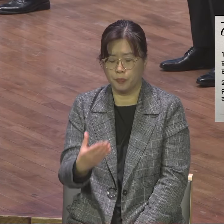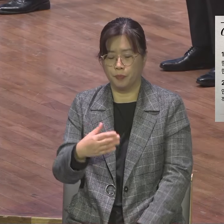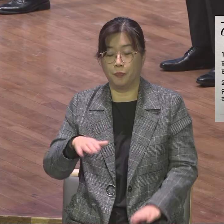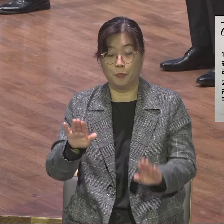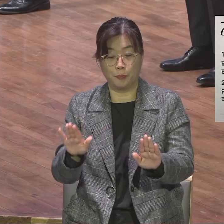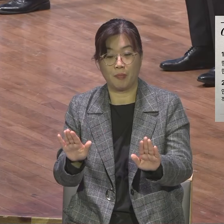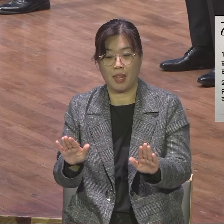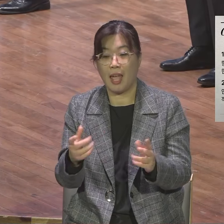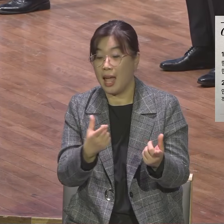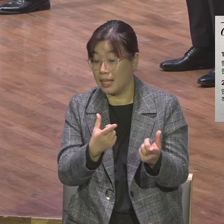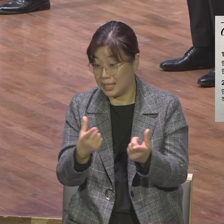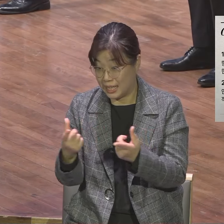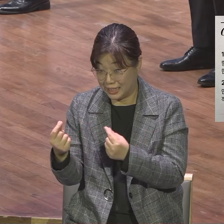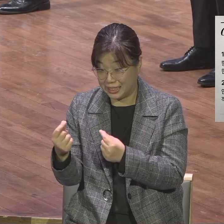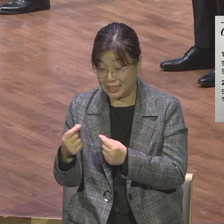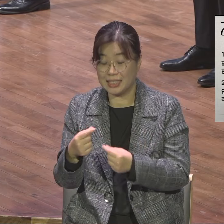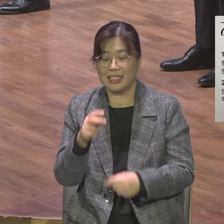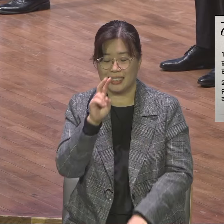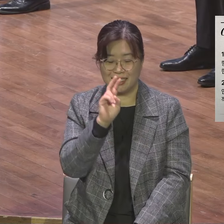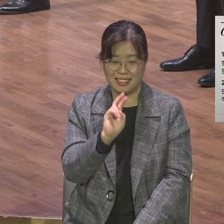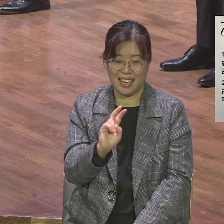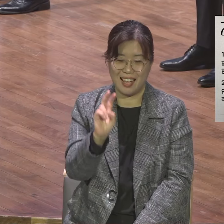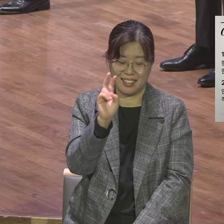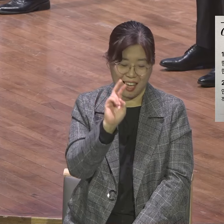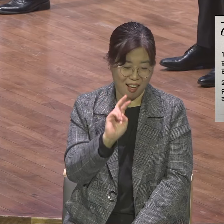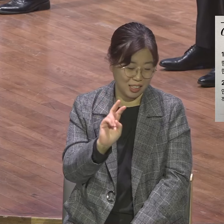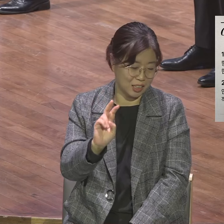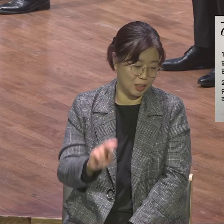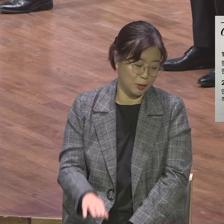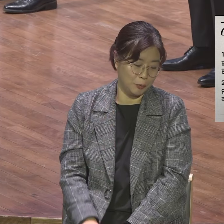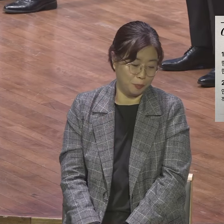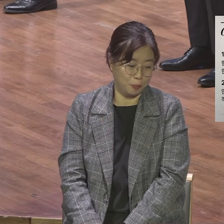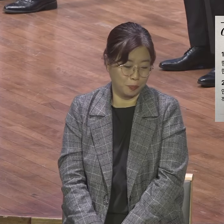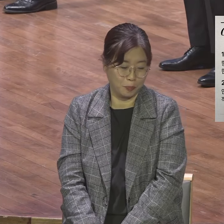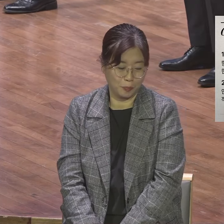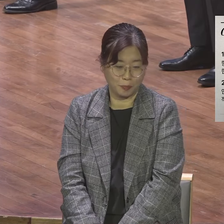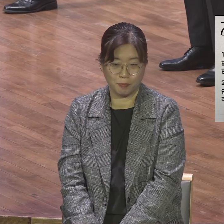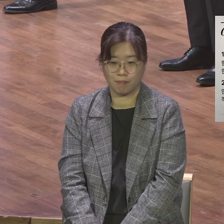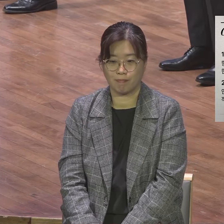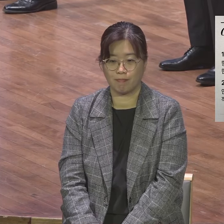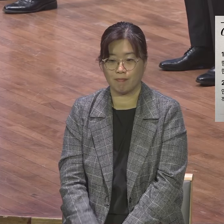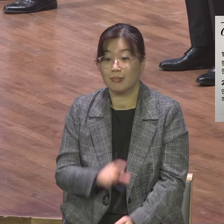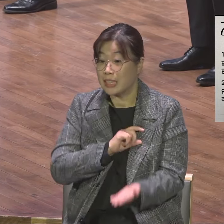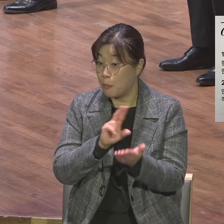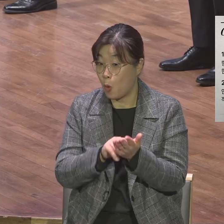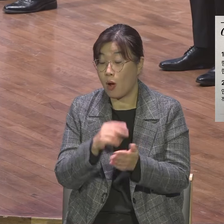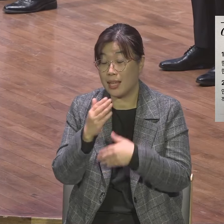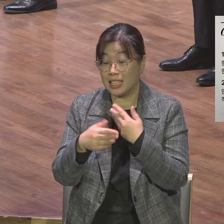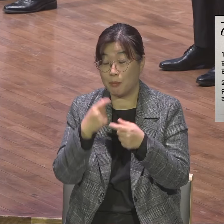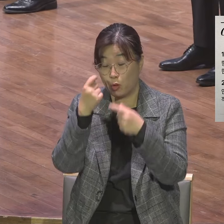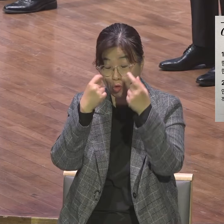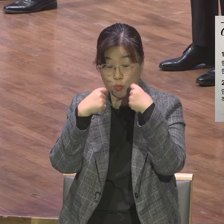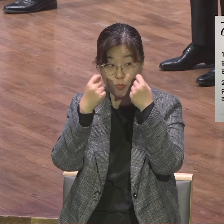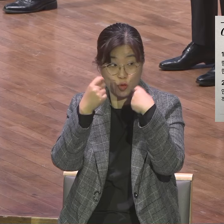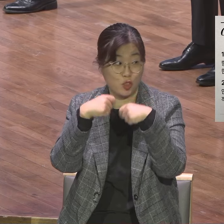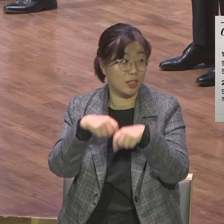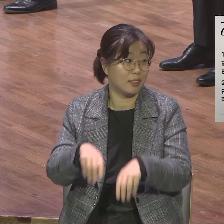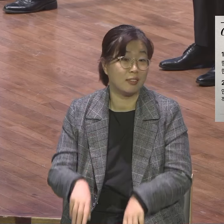시간 하나님의 눈물과 시선을 붙잡고 함께 찬양하겠습니다. 하나님의 눈물 함께 찬양하겠습니다.